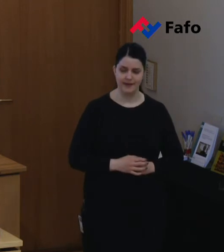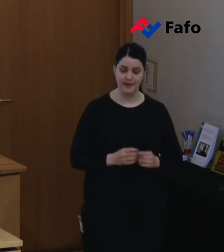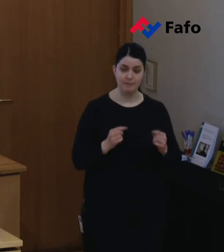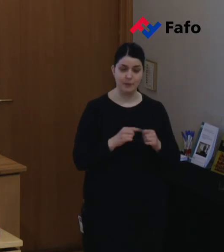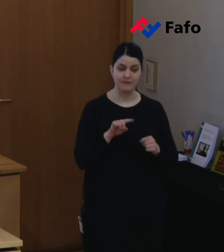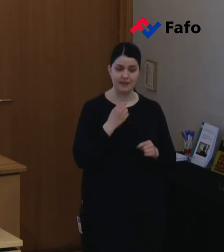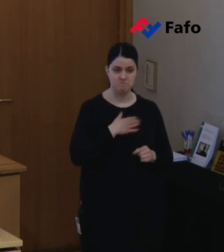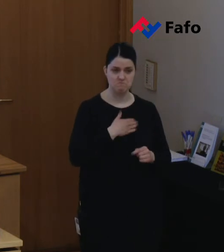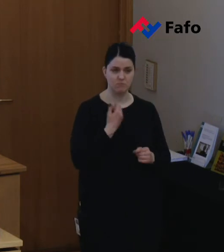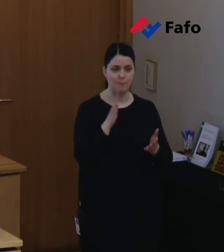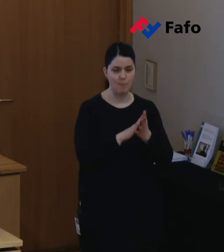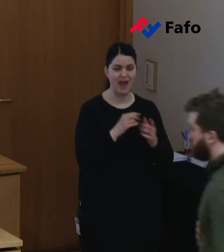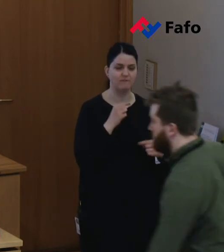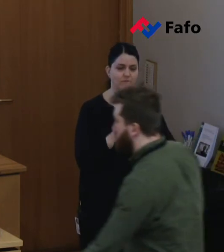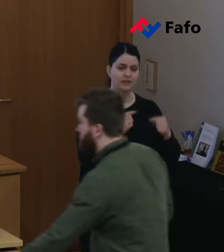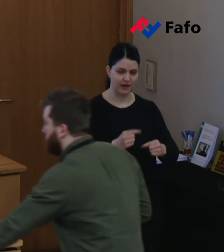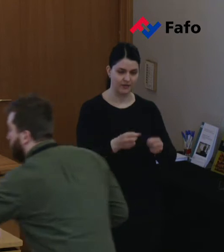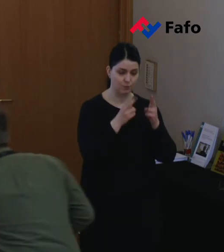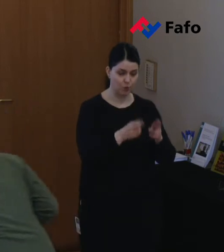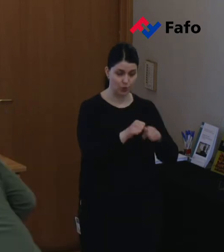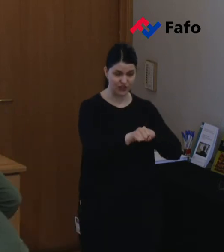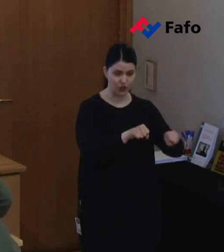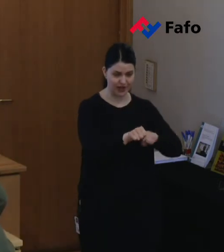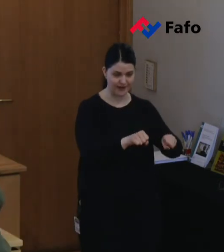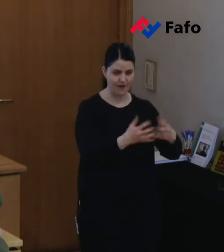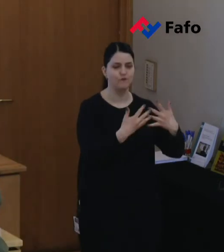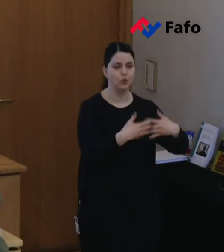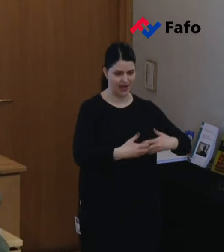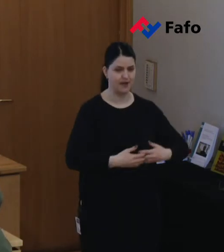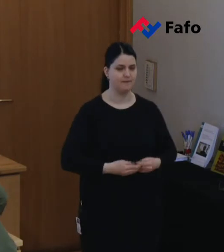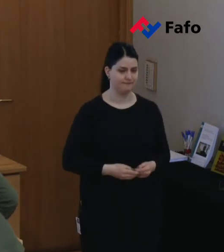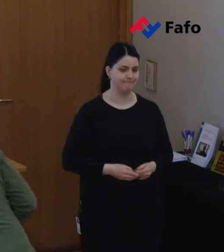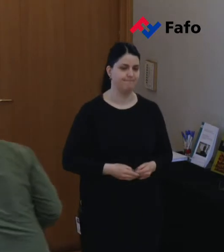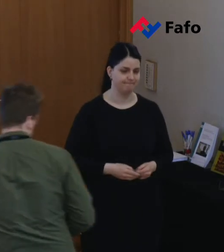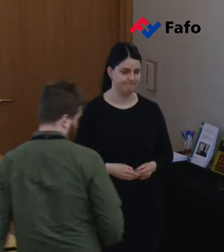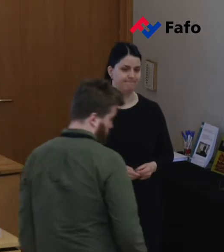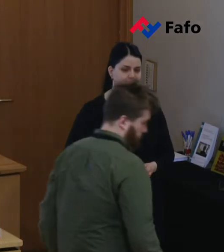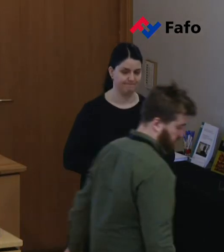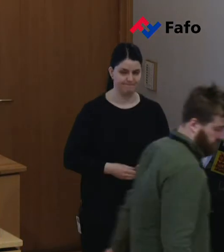Det som vi vil ta med oss videre jo at det brukerstyring, det fungerer.